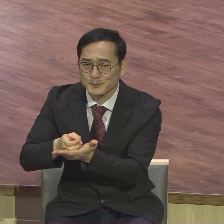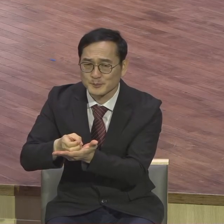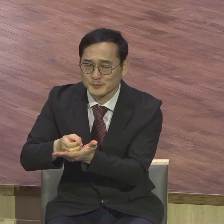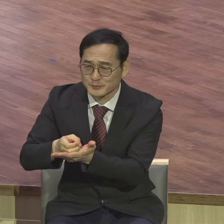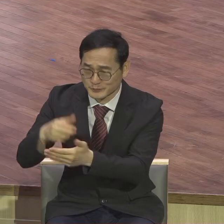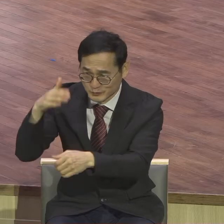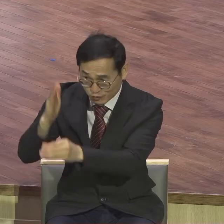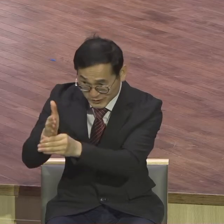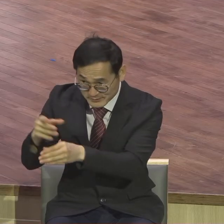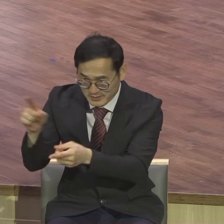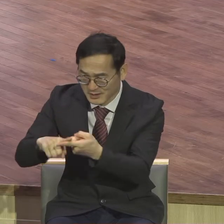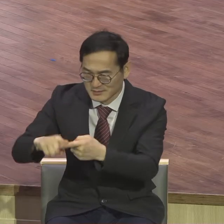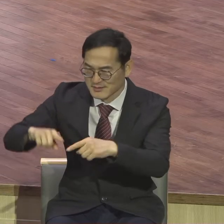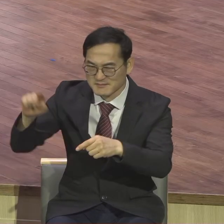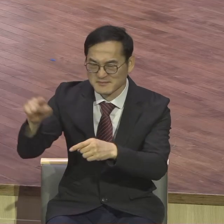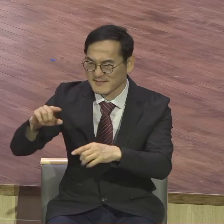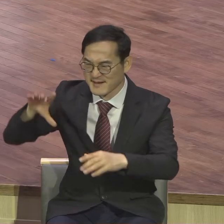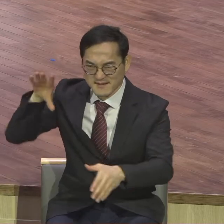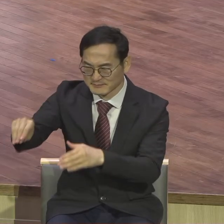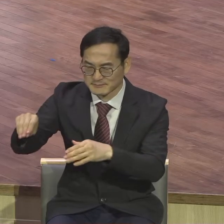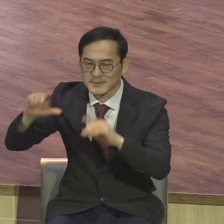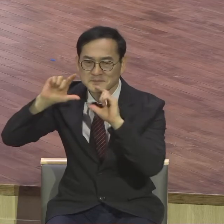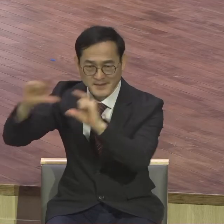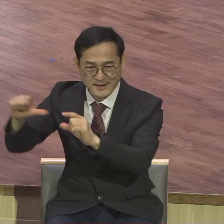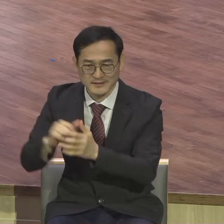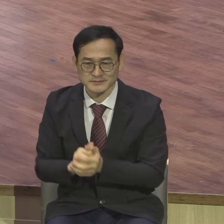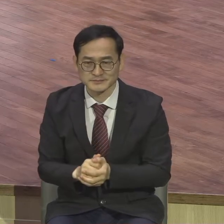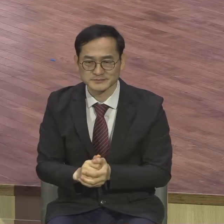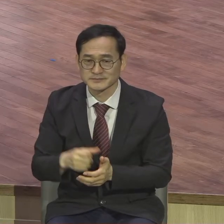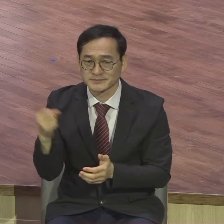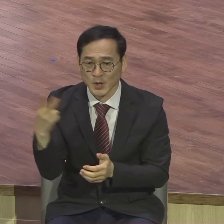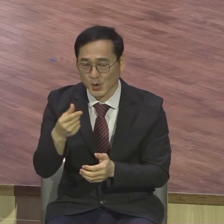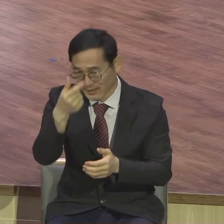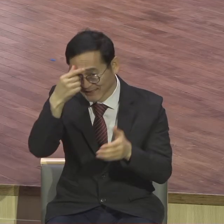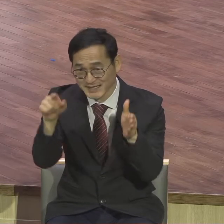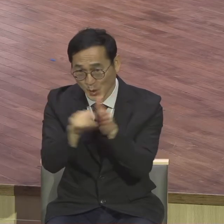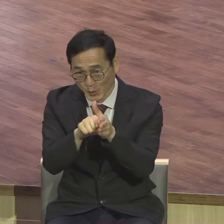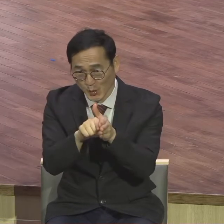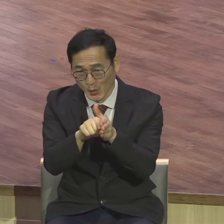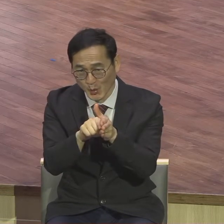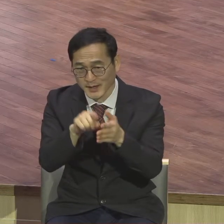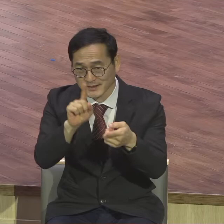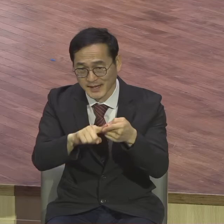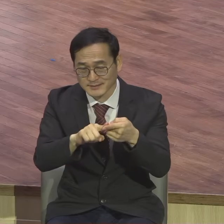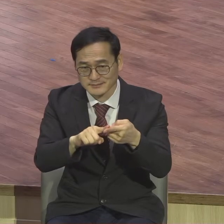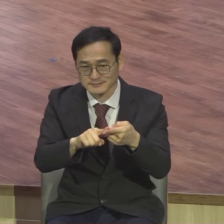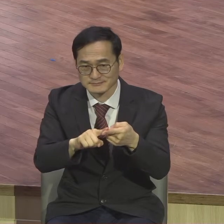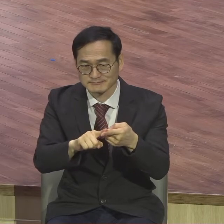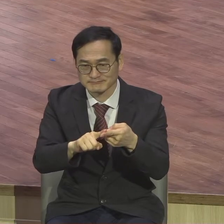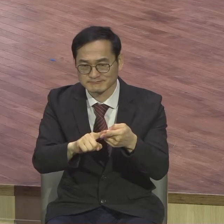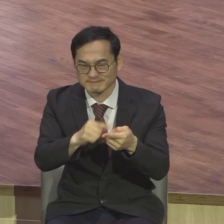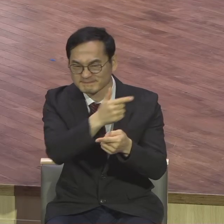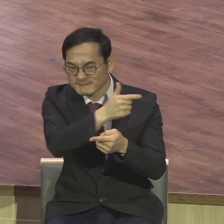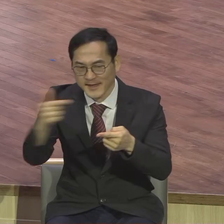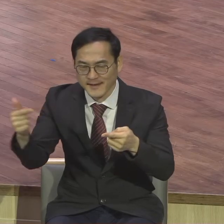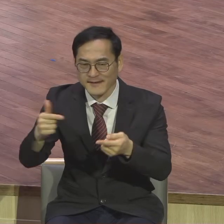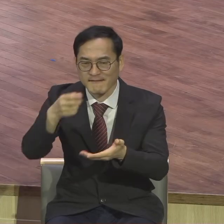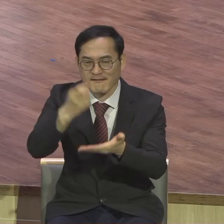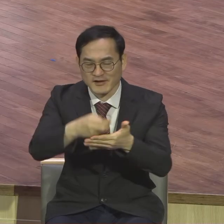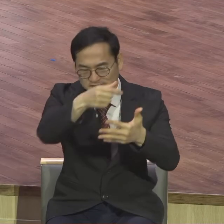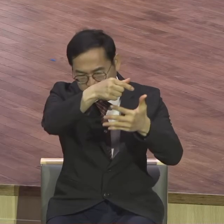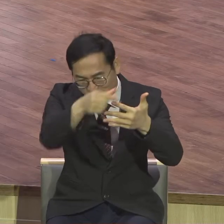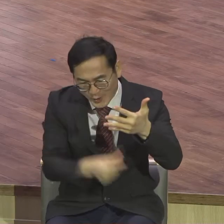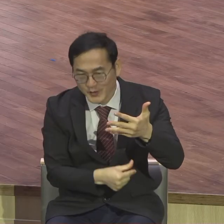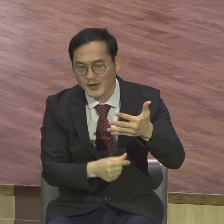선전포고라, 기독교 신앙의 대헌장이라 그렇게 말합니다. 왜